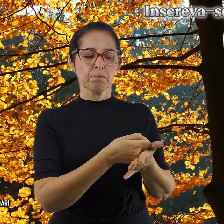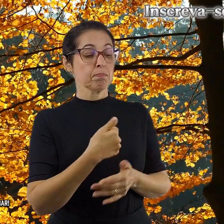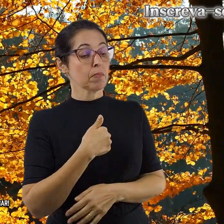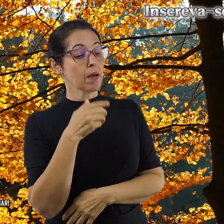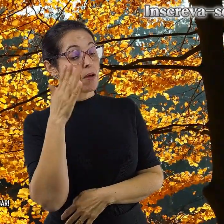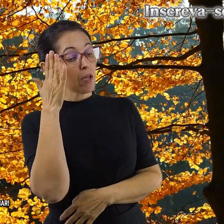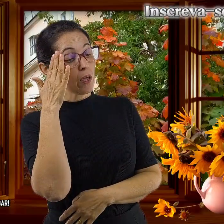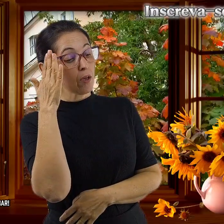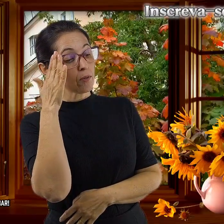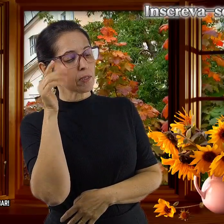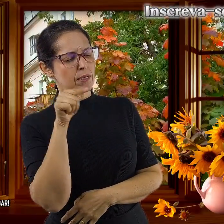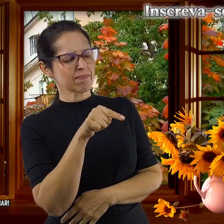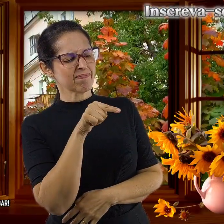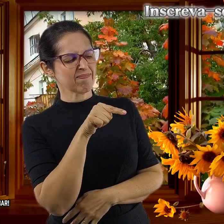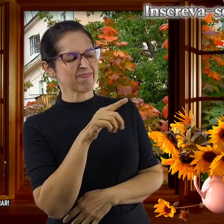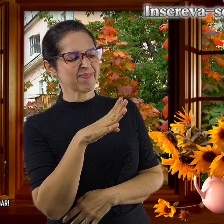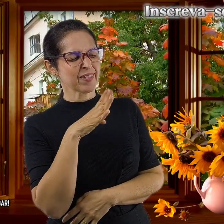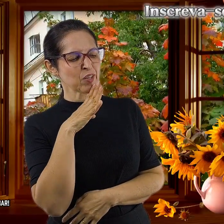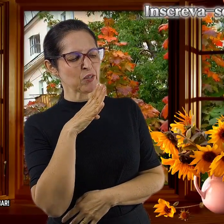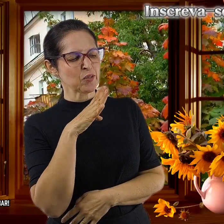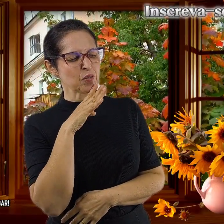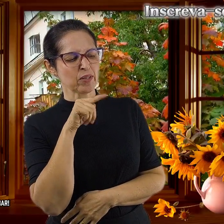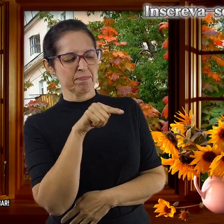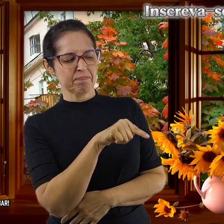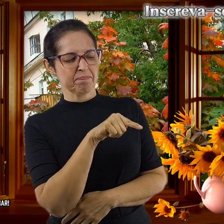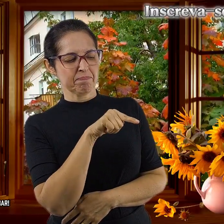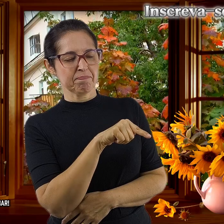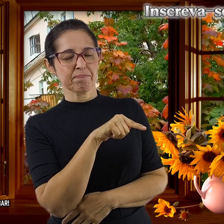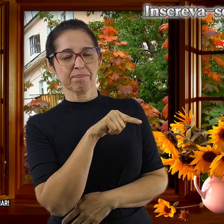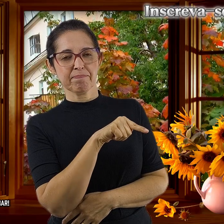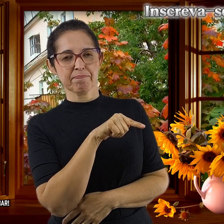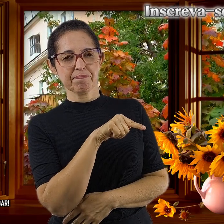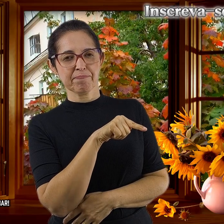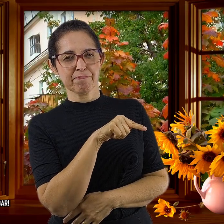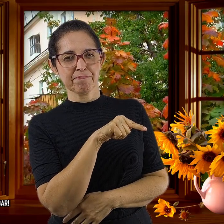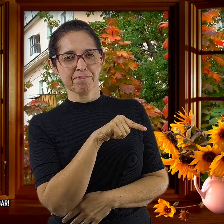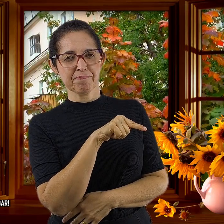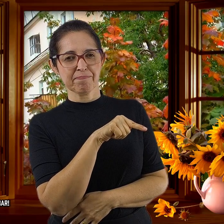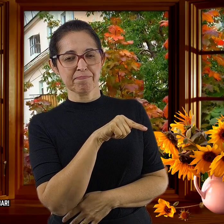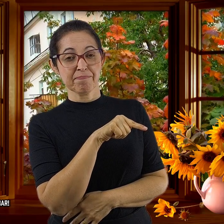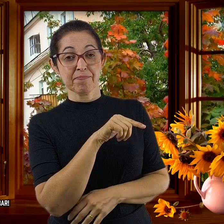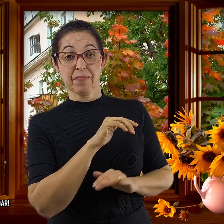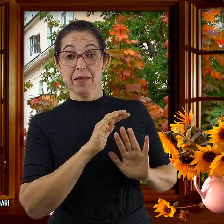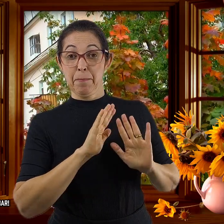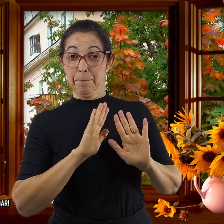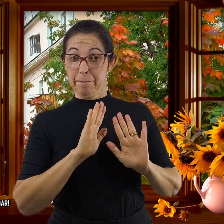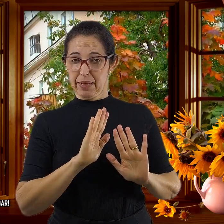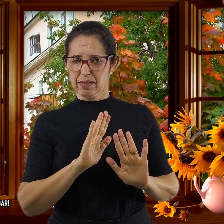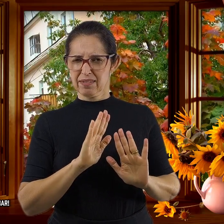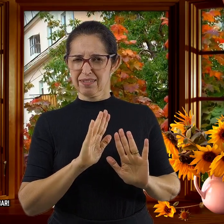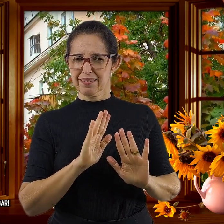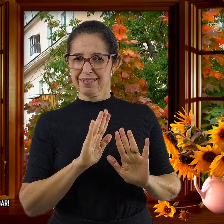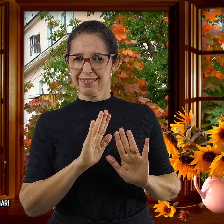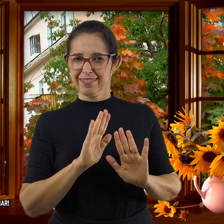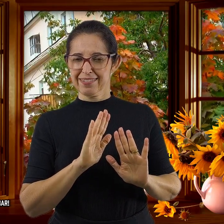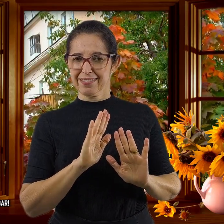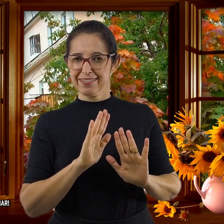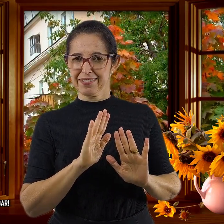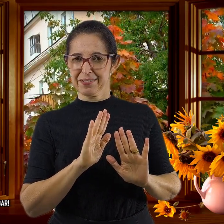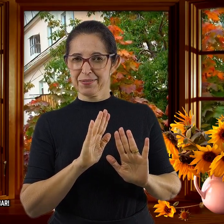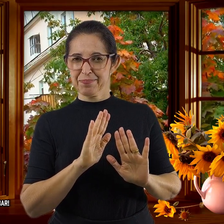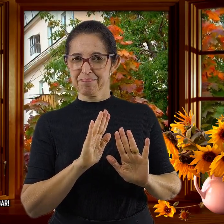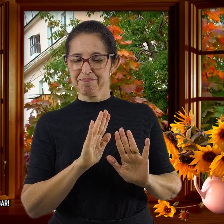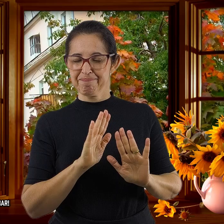as tuas obras, eu conheço as tuas obras. Mas o Senhor tinha,